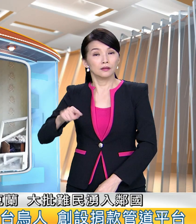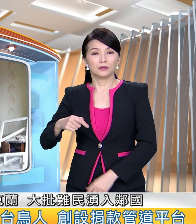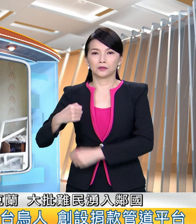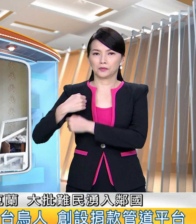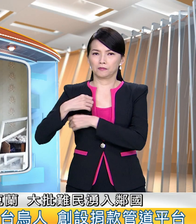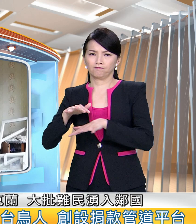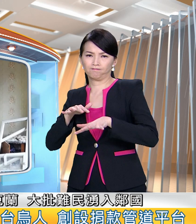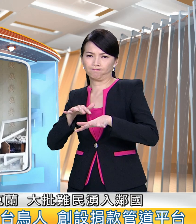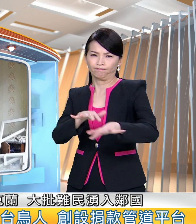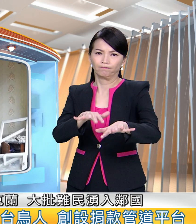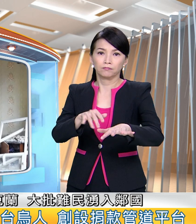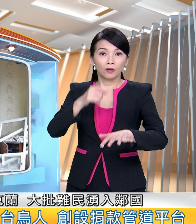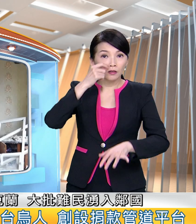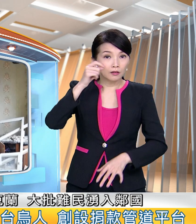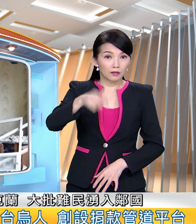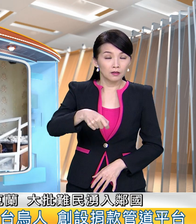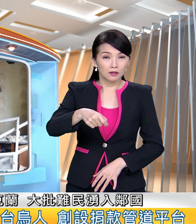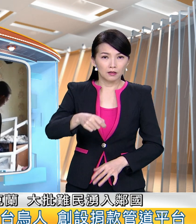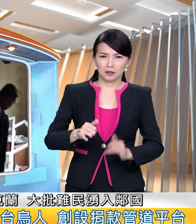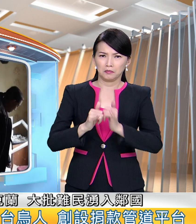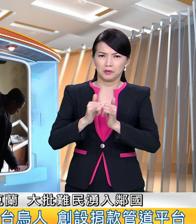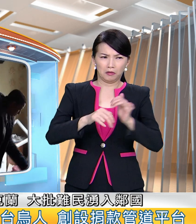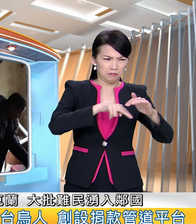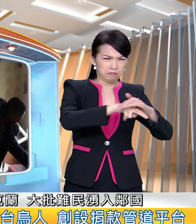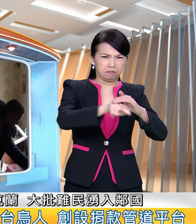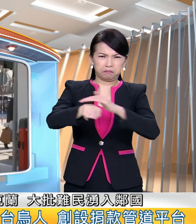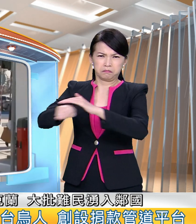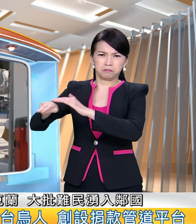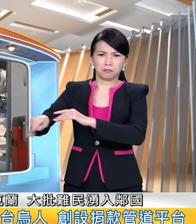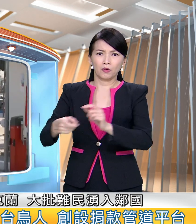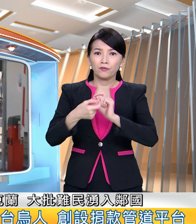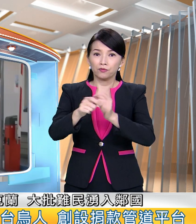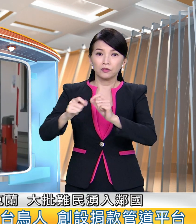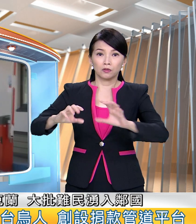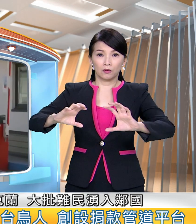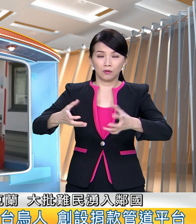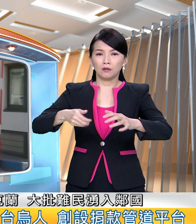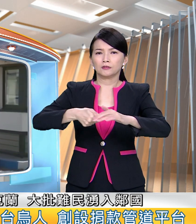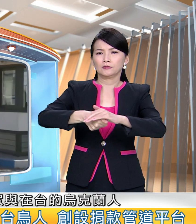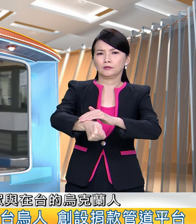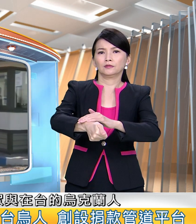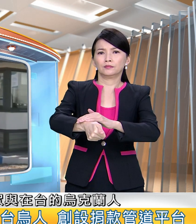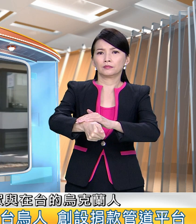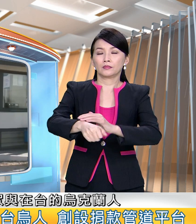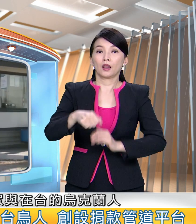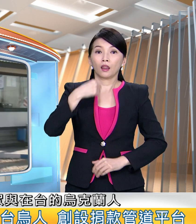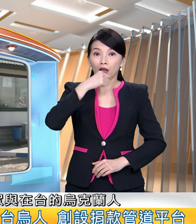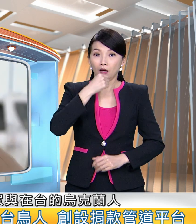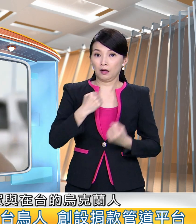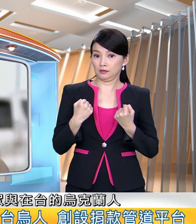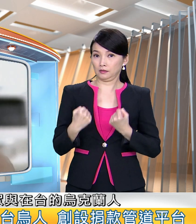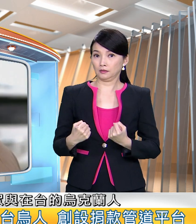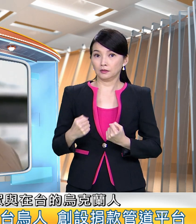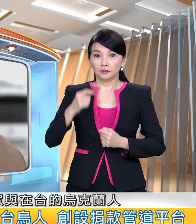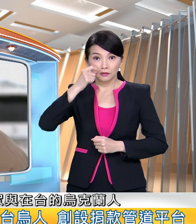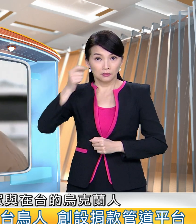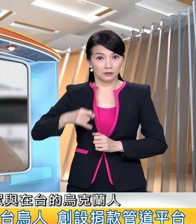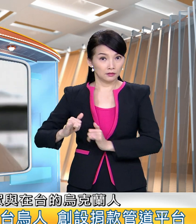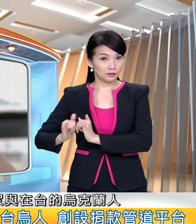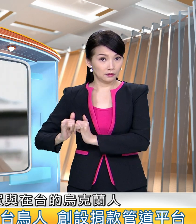俄罗斯入侵乌克兰，大批难民涌入邻国，除了有台湾民众与在